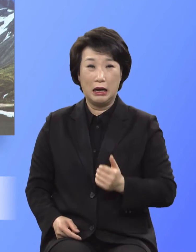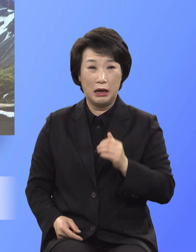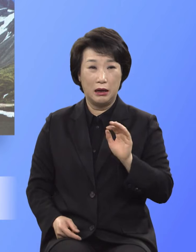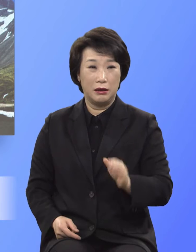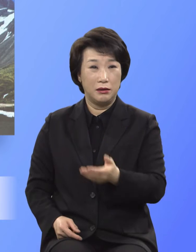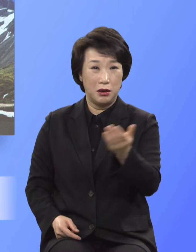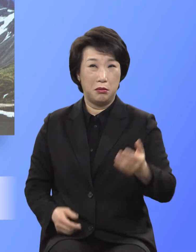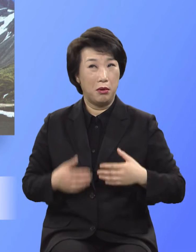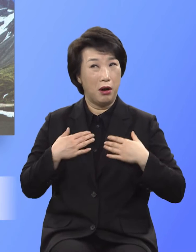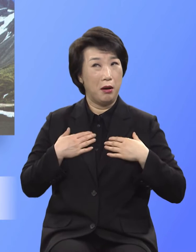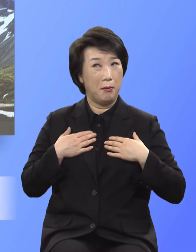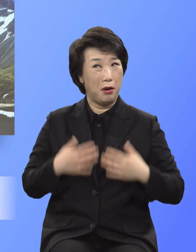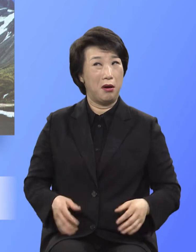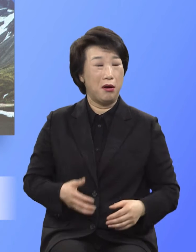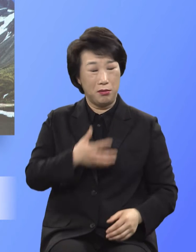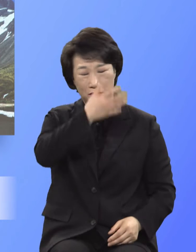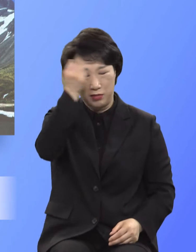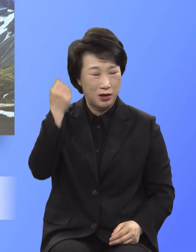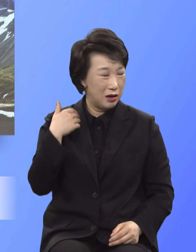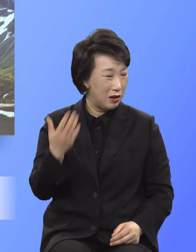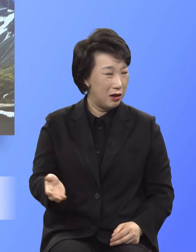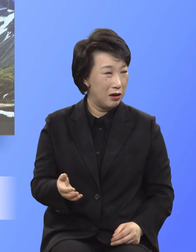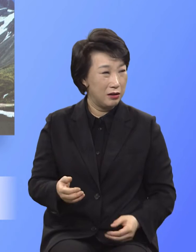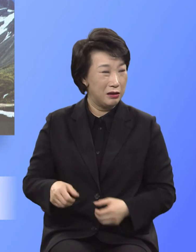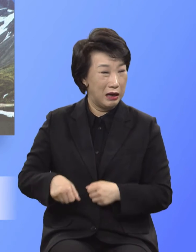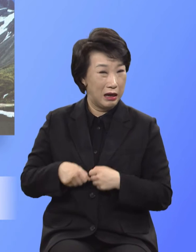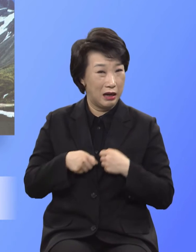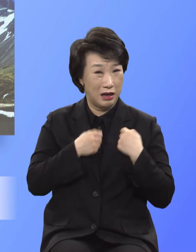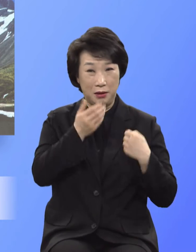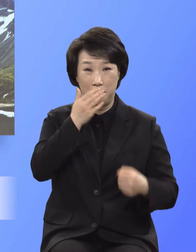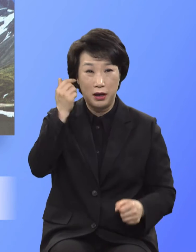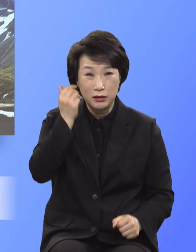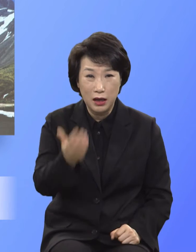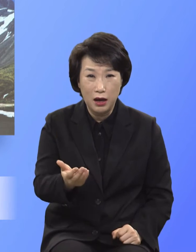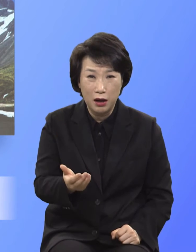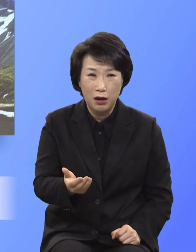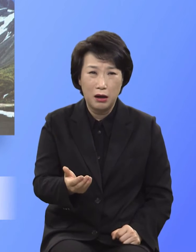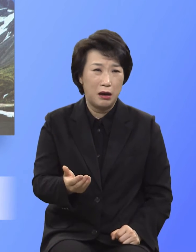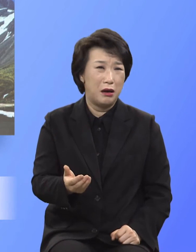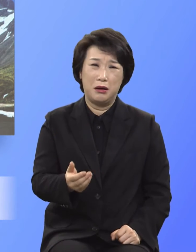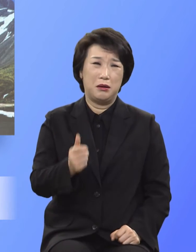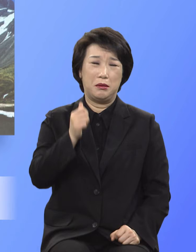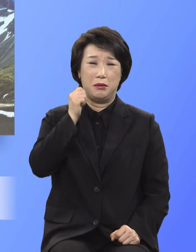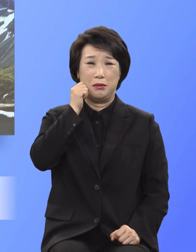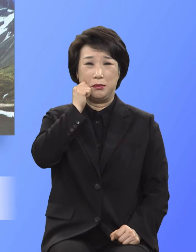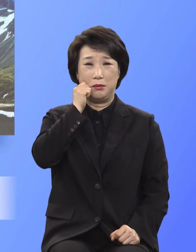실증나고 피곤하고 무관심하고 나태하고 게으름이 있을 수 있어.